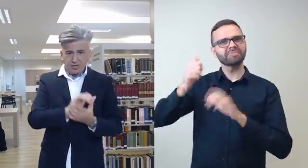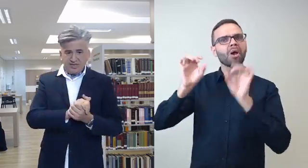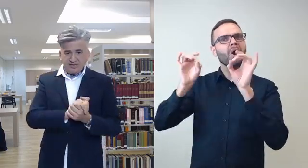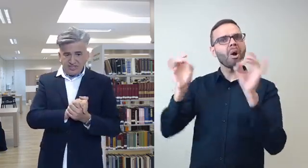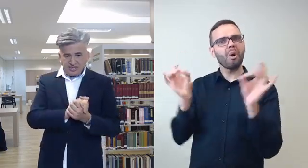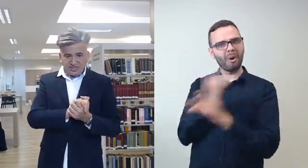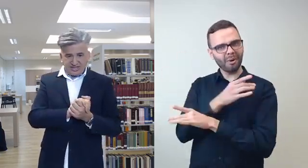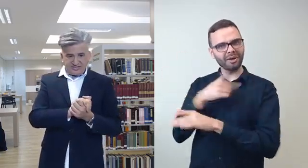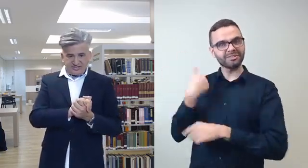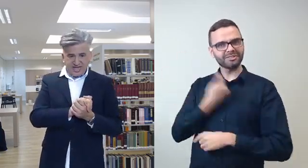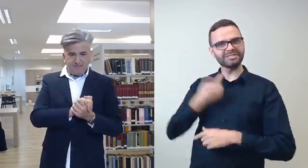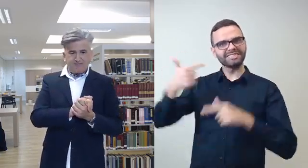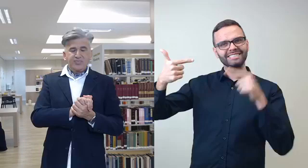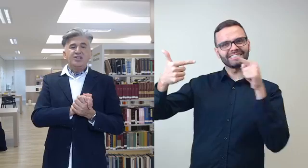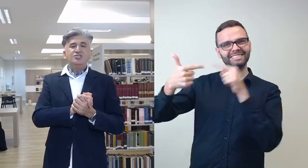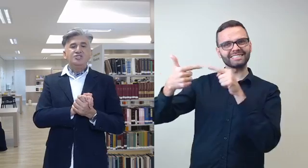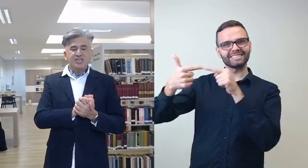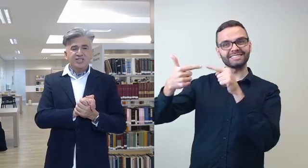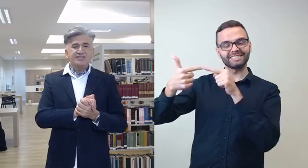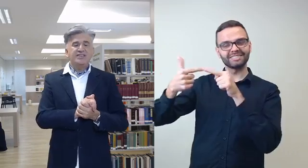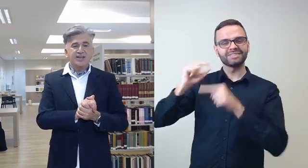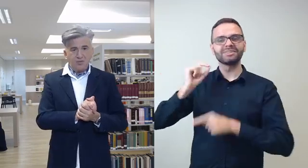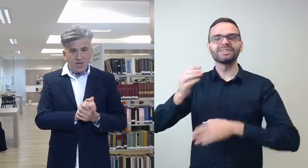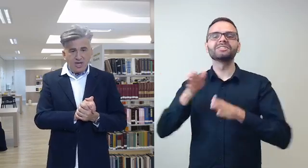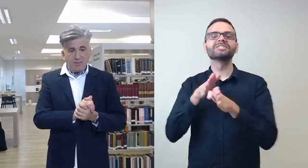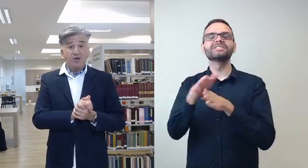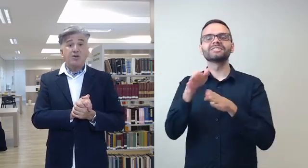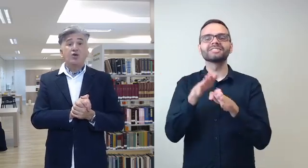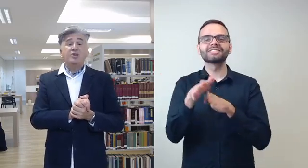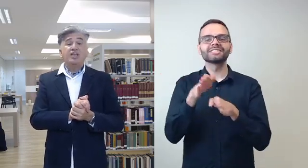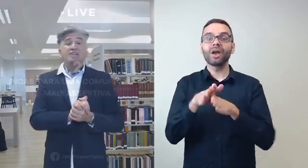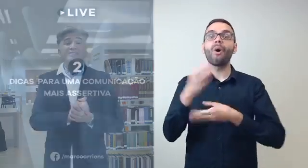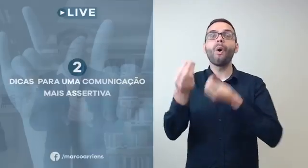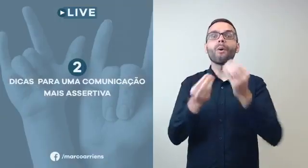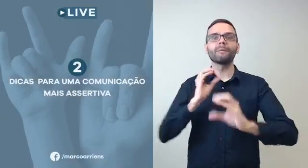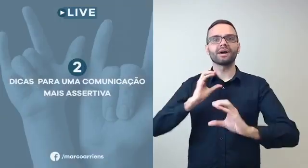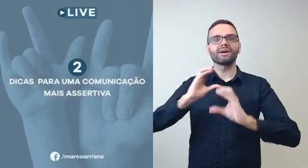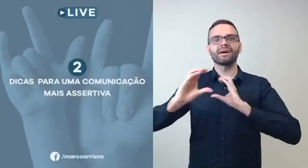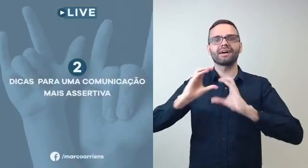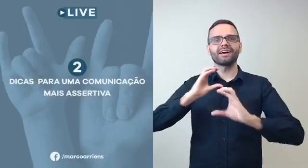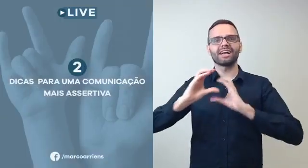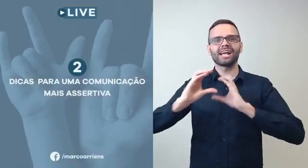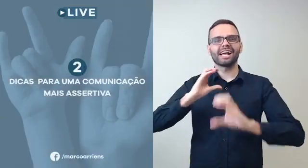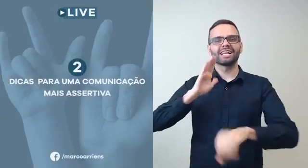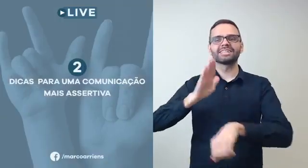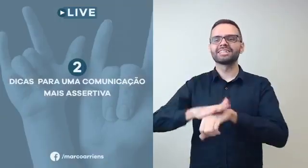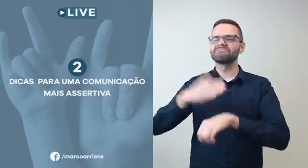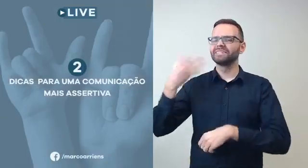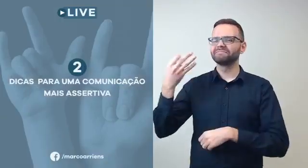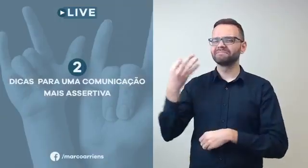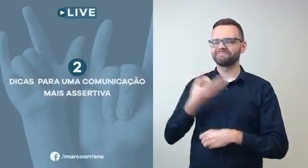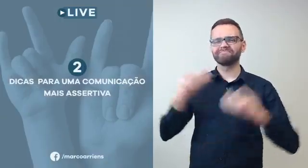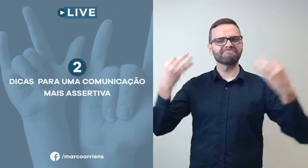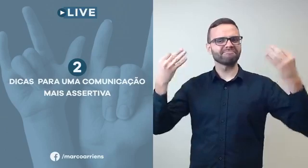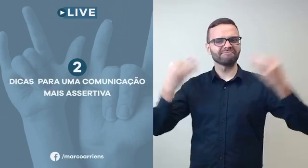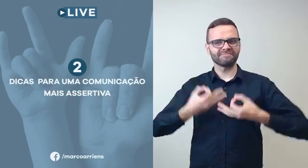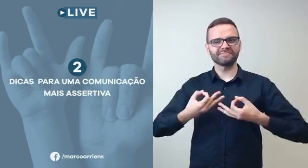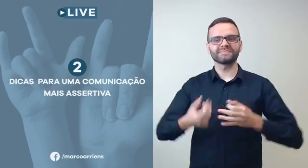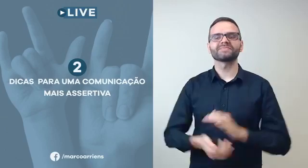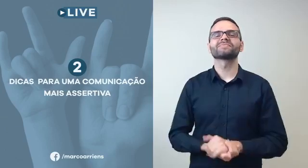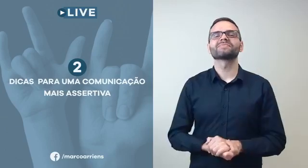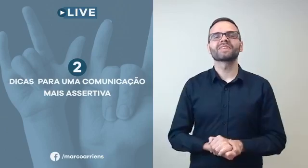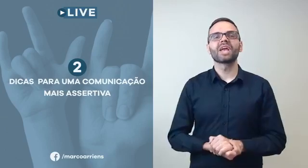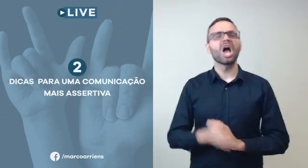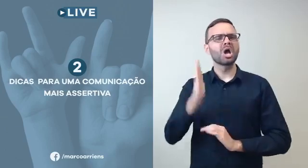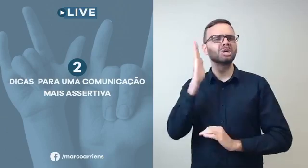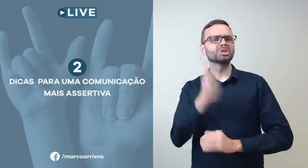bloco de dicas, tá? Dicas, então, para uma comunicação mais assertiva. Vamos lá,